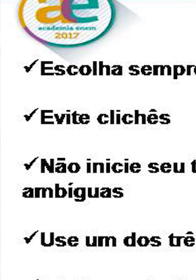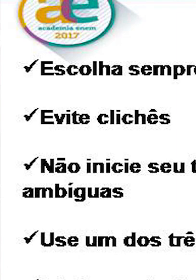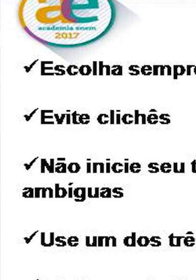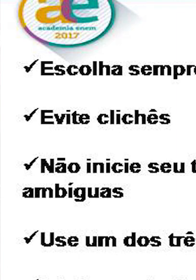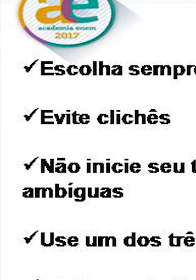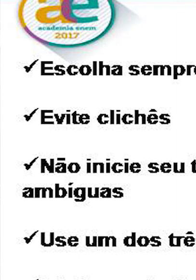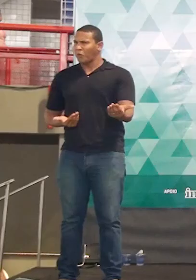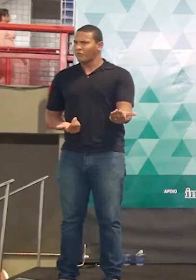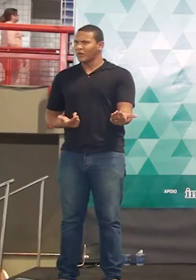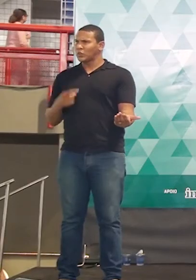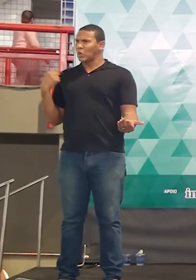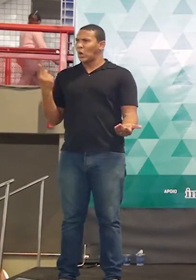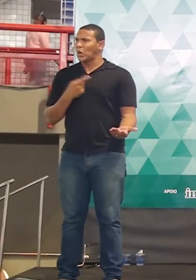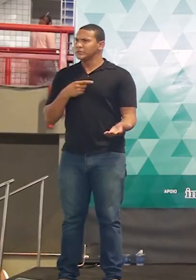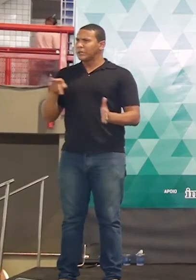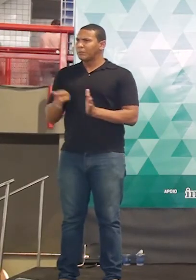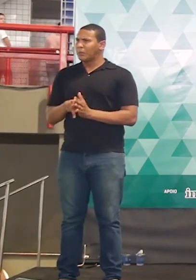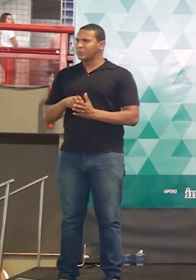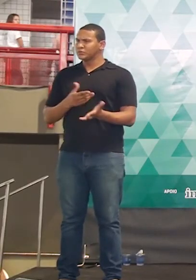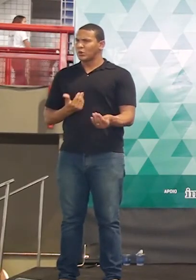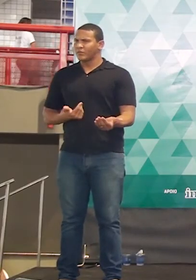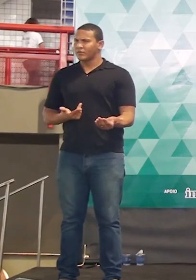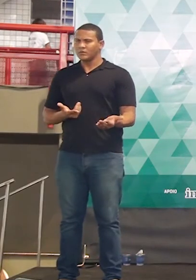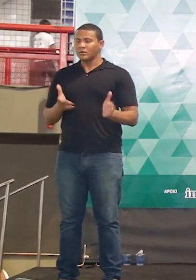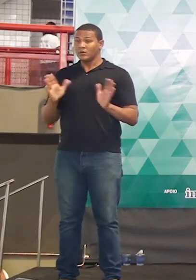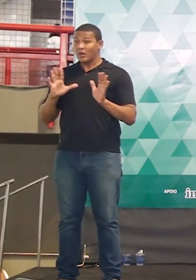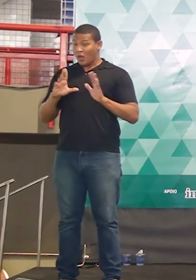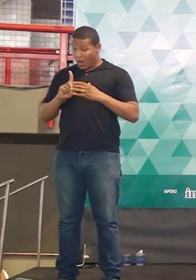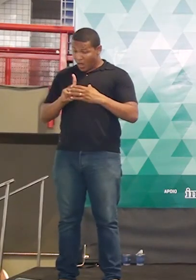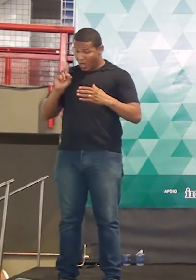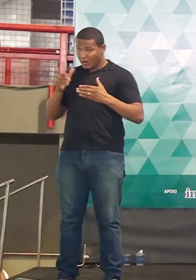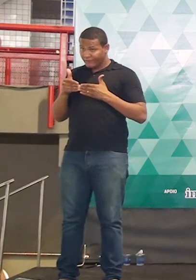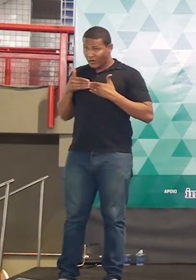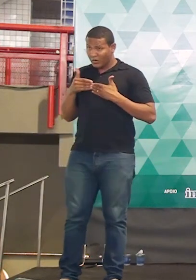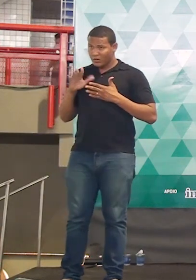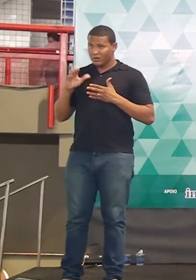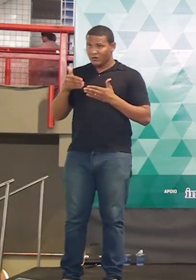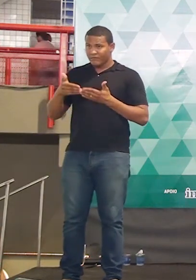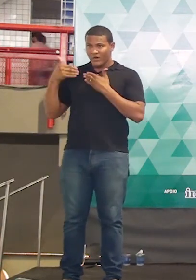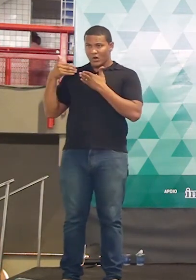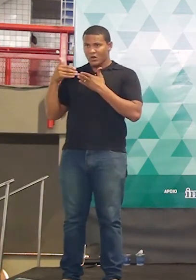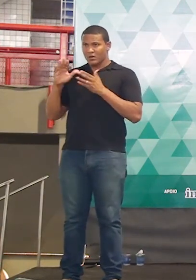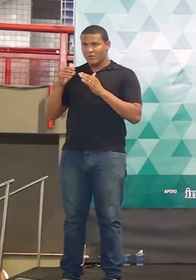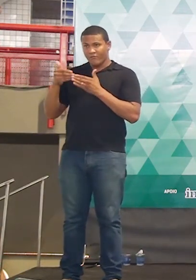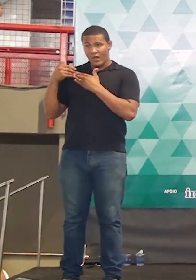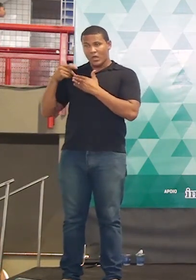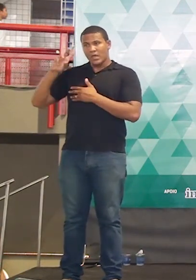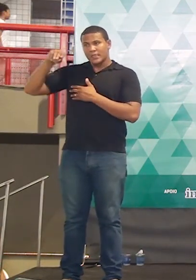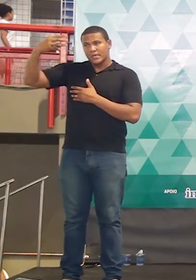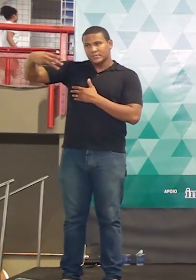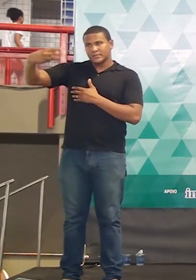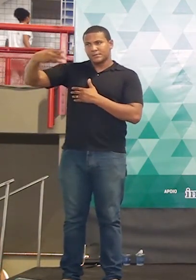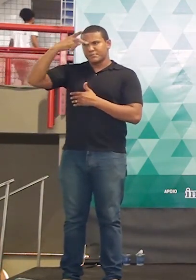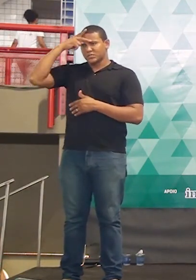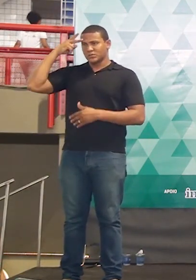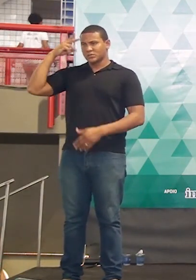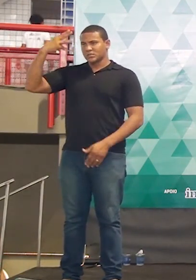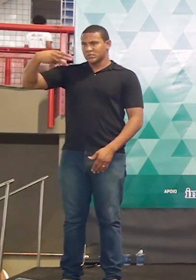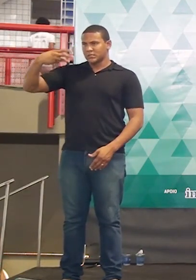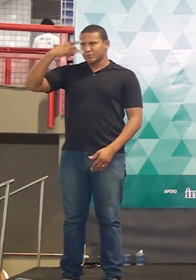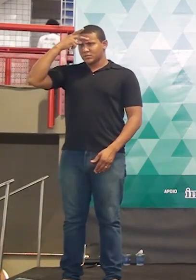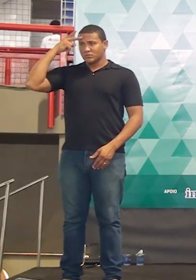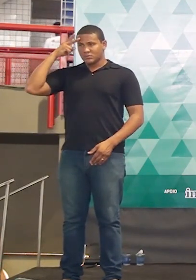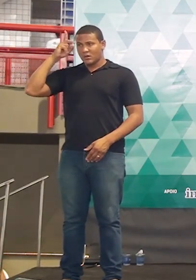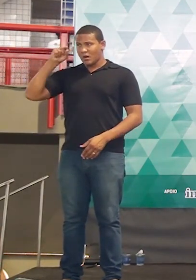as nossas crianças, saia dessa primeira pessoa, é para usar a terceira. A